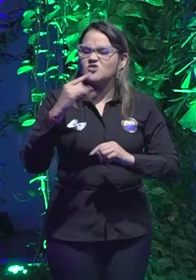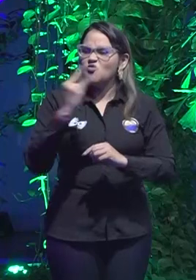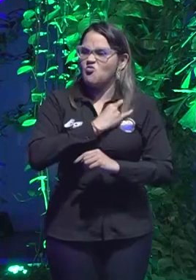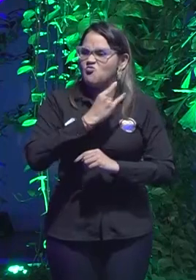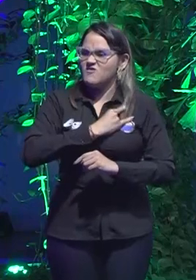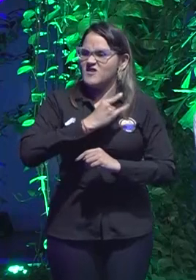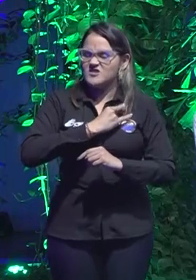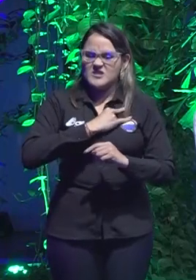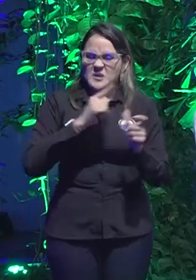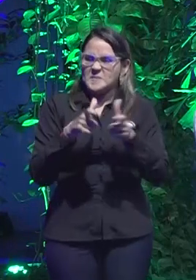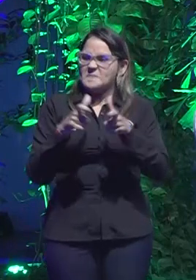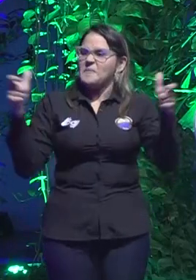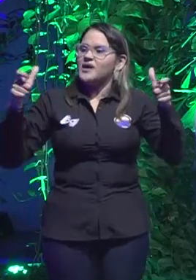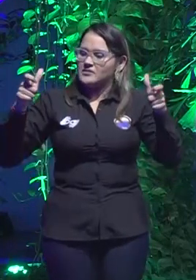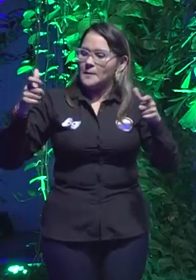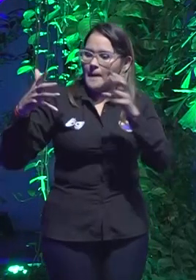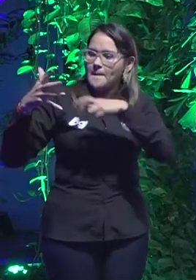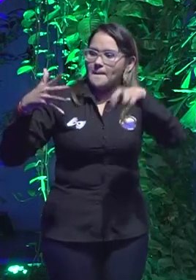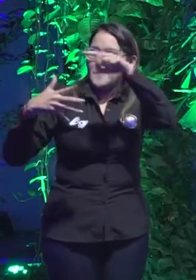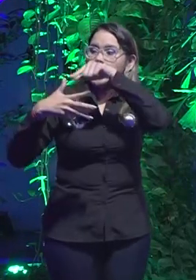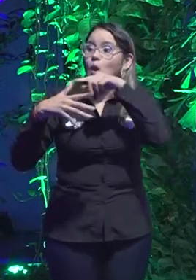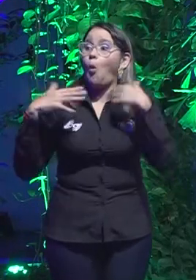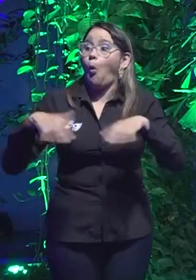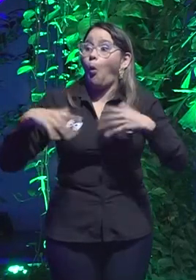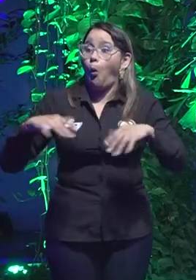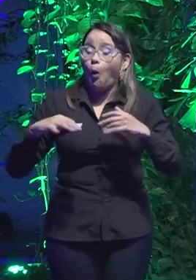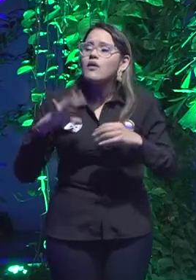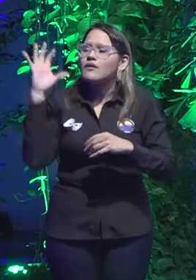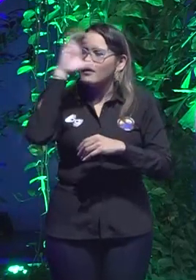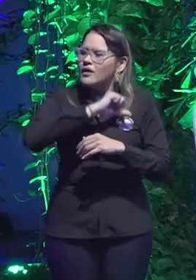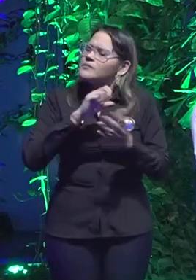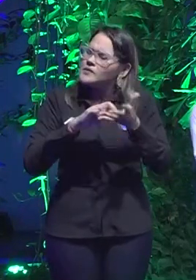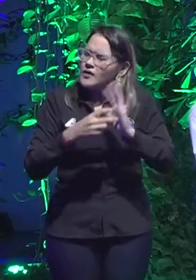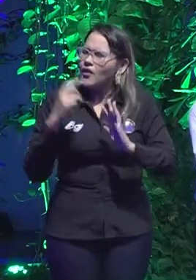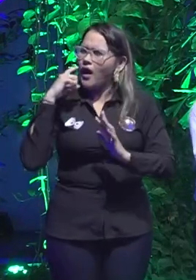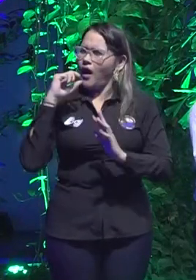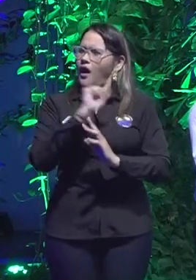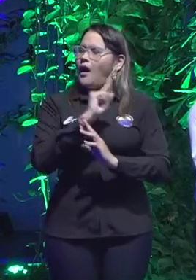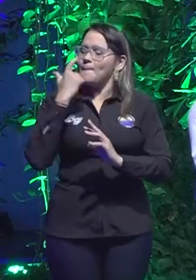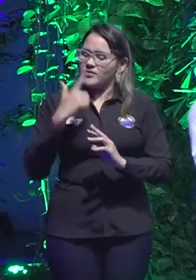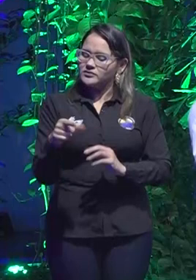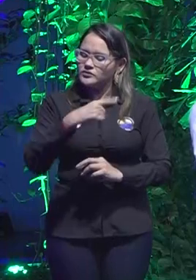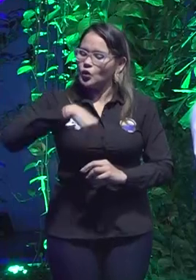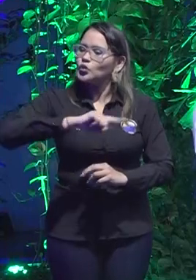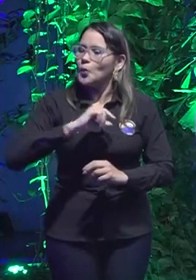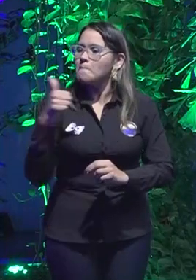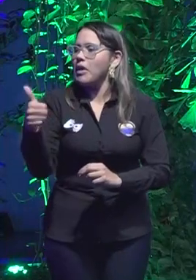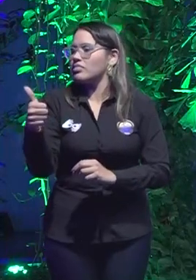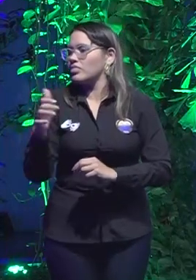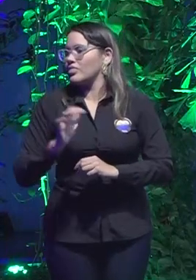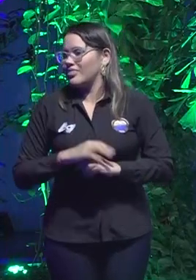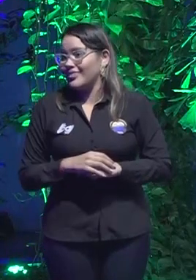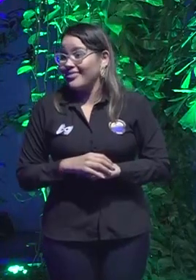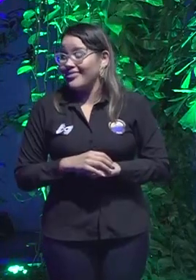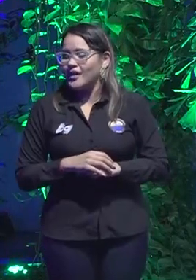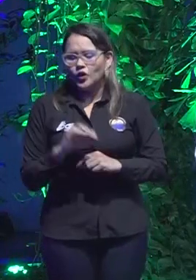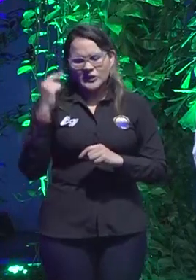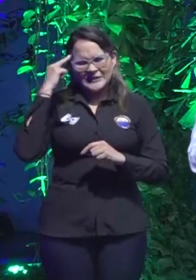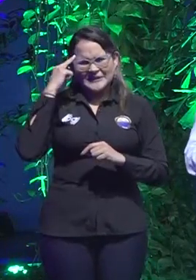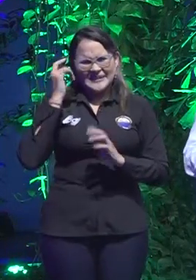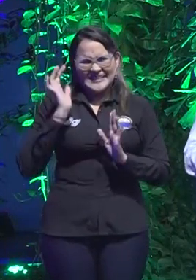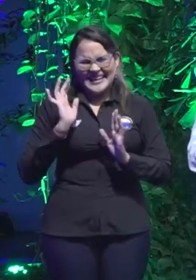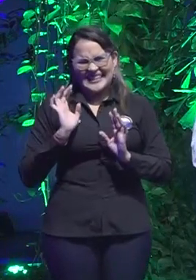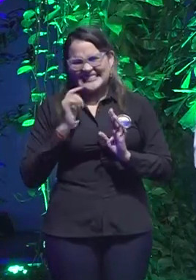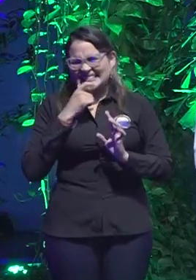estudiantes. Con una transferencia tan baja, creo que algo estaremos haciendo bien. Y dijimos, bueno, sometámonos a ese